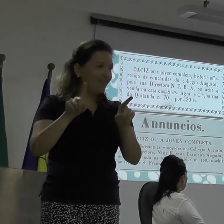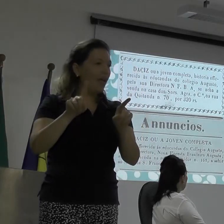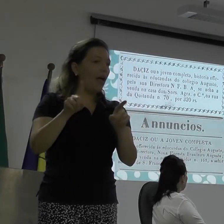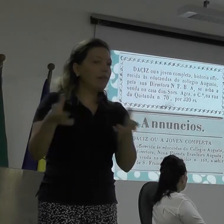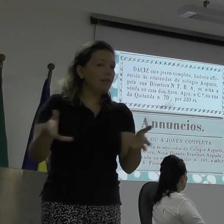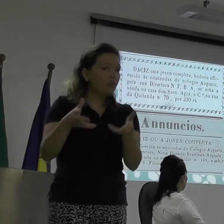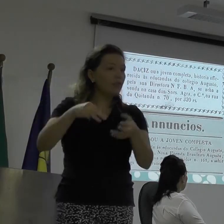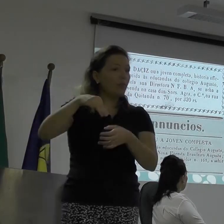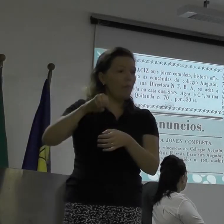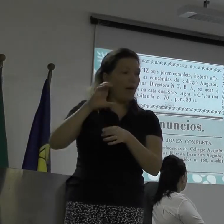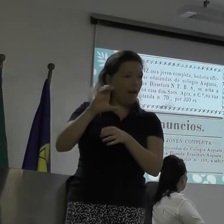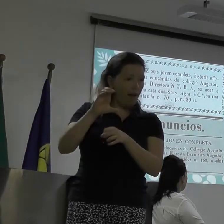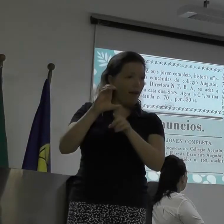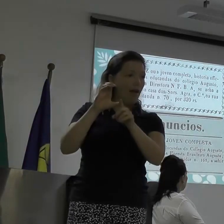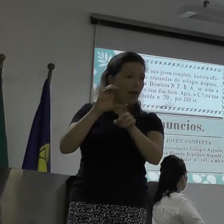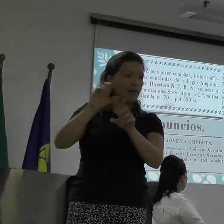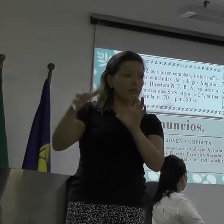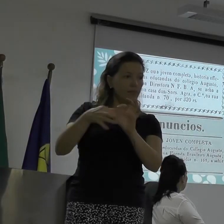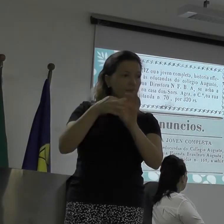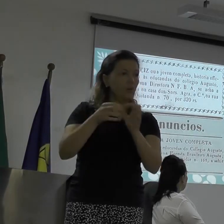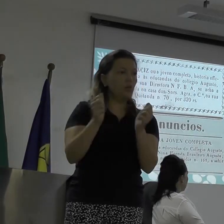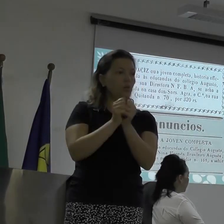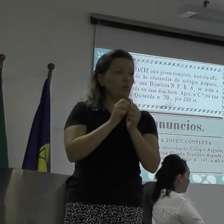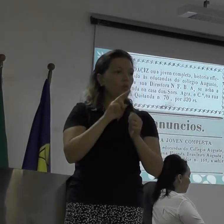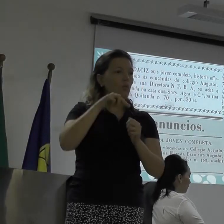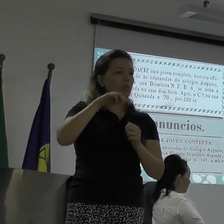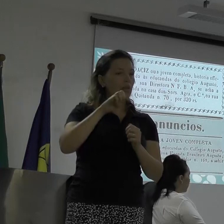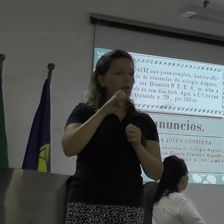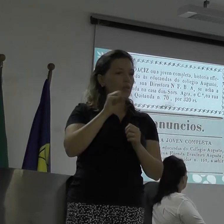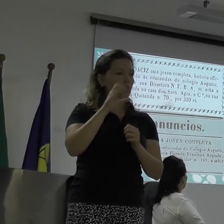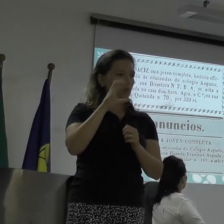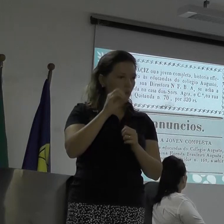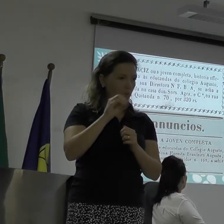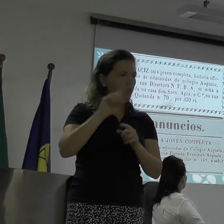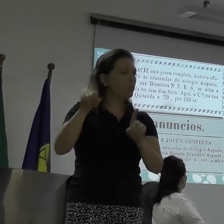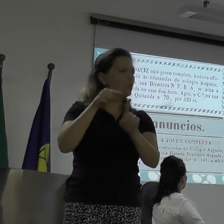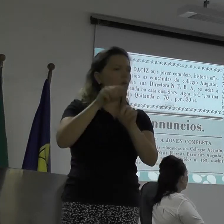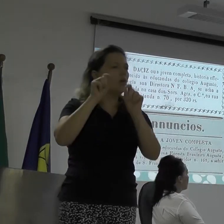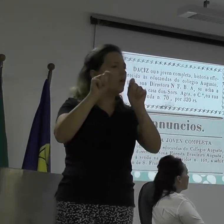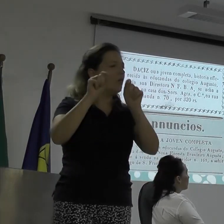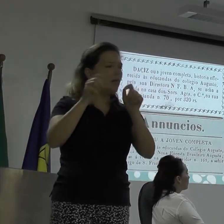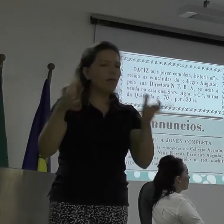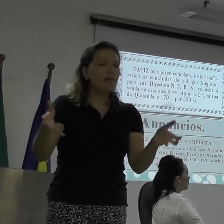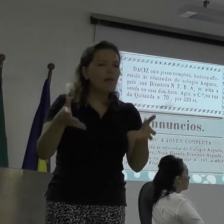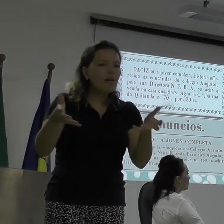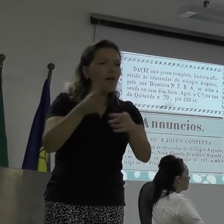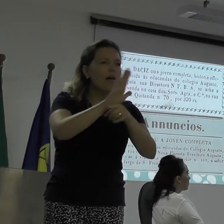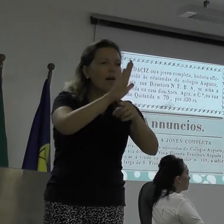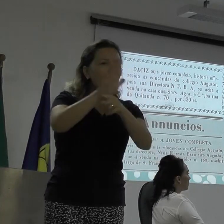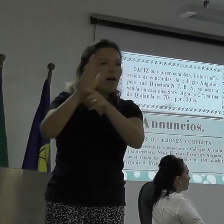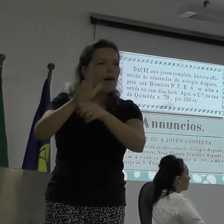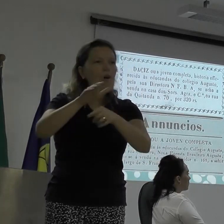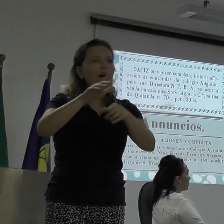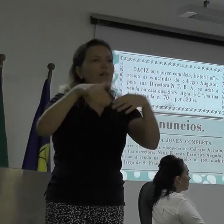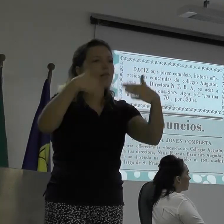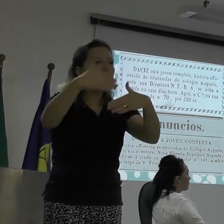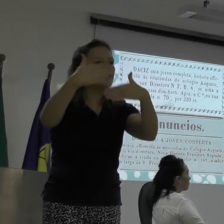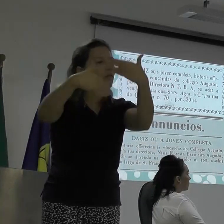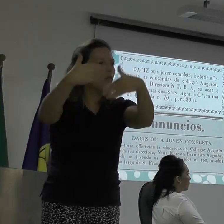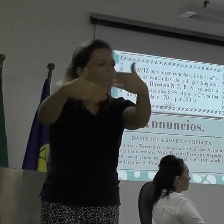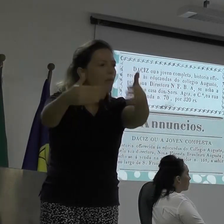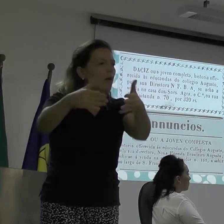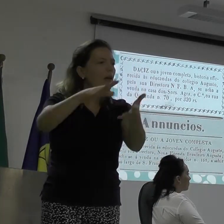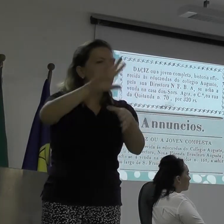da Educação com a cooperação da Unesco, com o objetivo a contribuição para a formulação